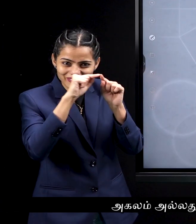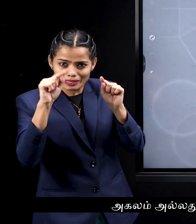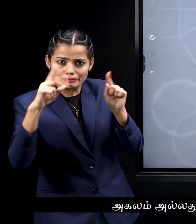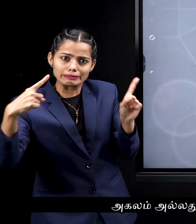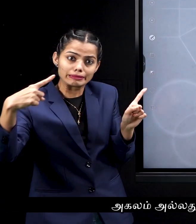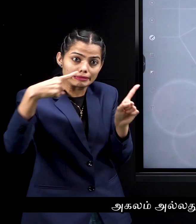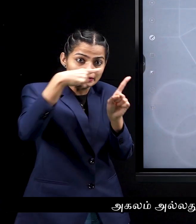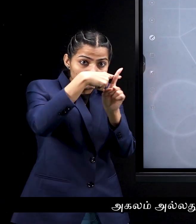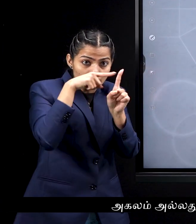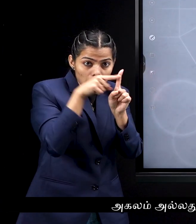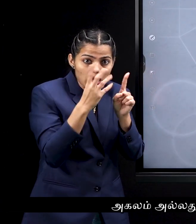பண்டைய கணிதவியலாளர்களால்